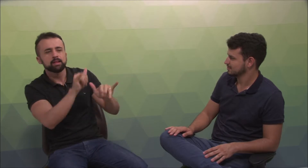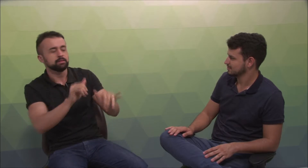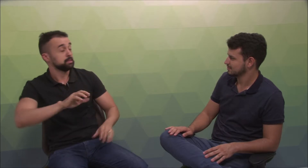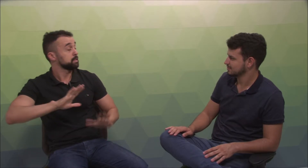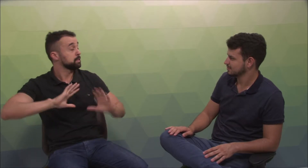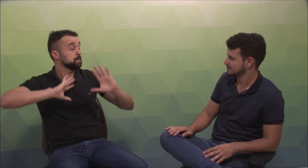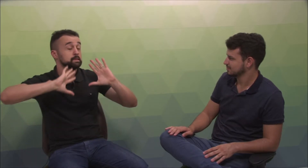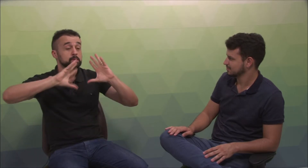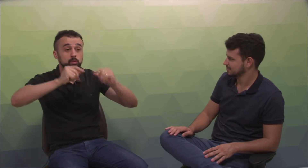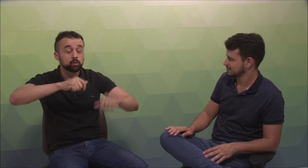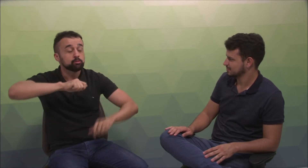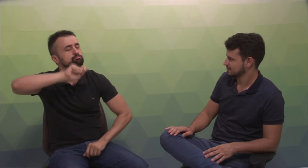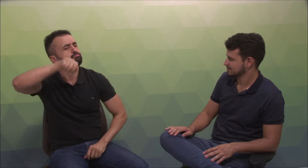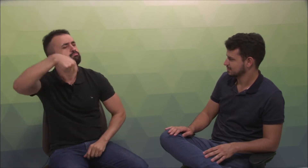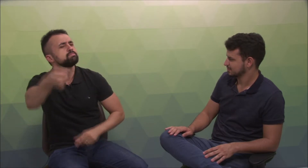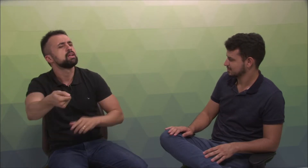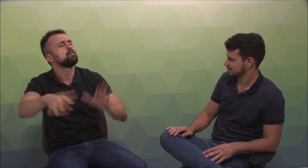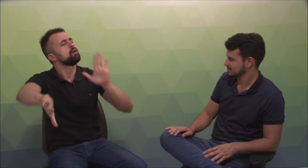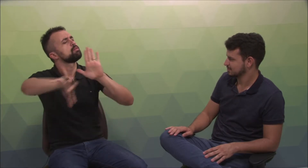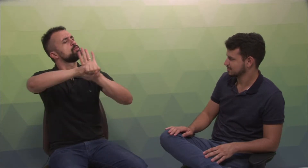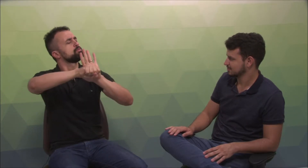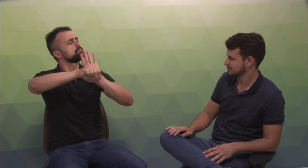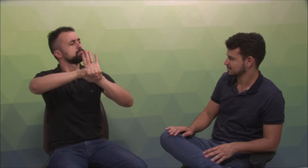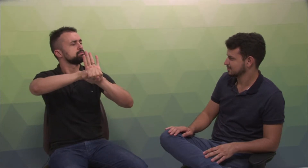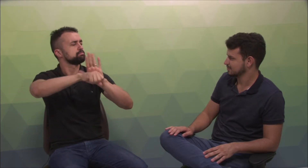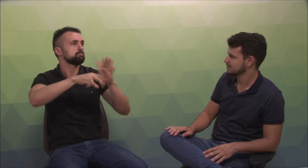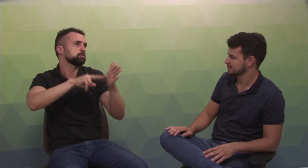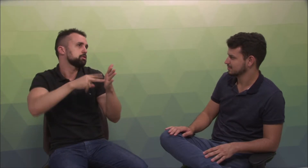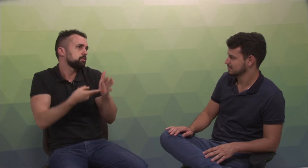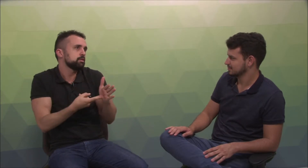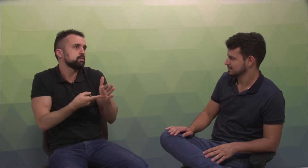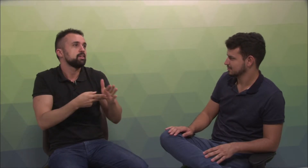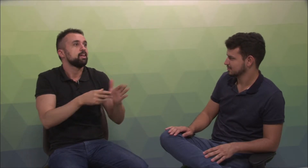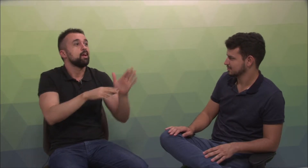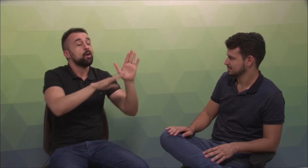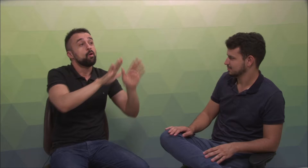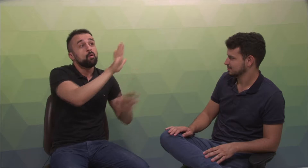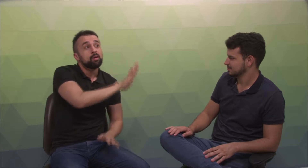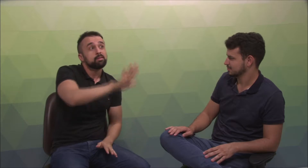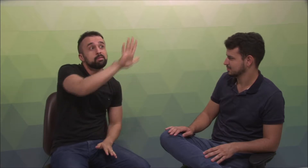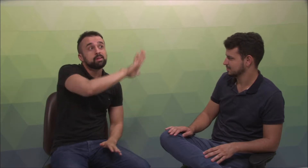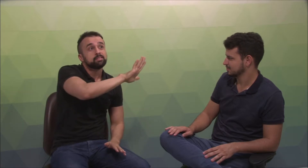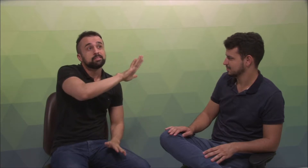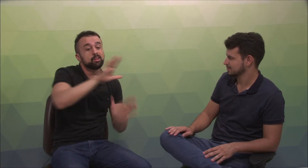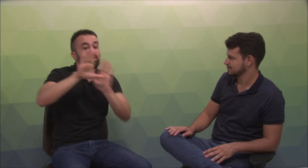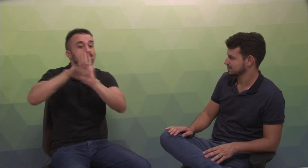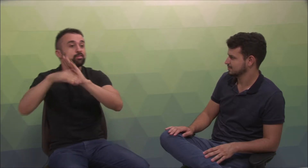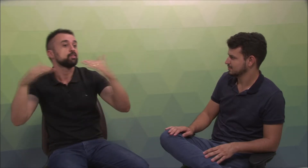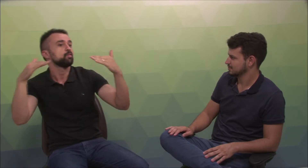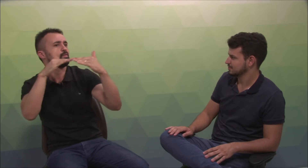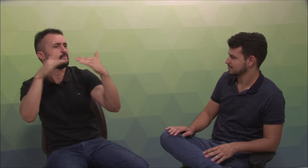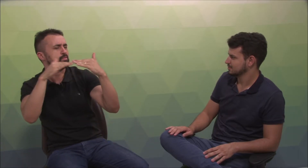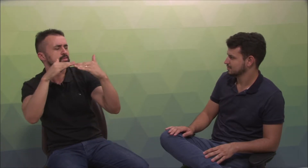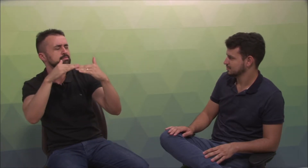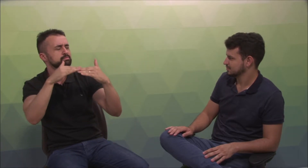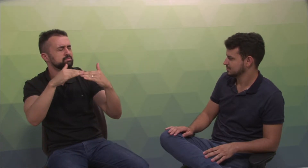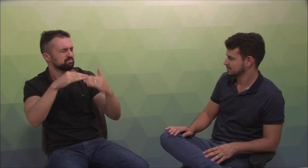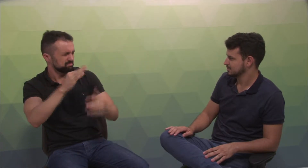Bom, e quanto ao tema difundido em relação a todos os sinais serem icônicos? Ou seja, forma